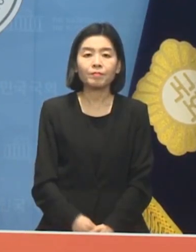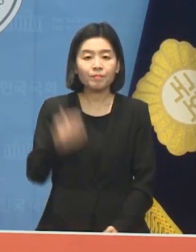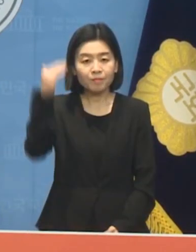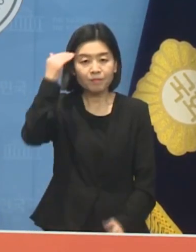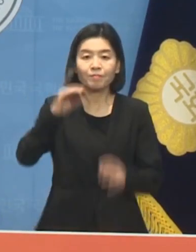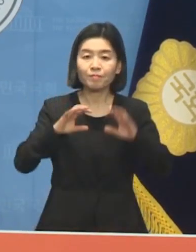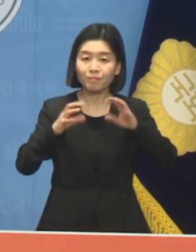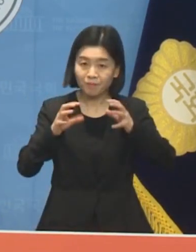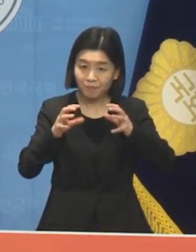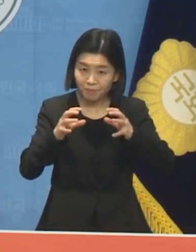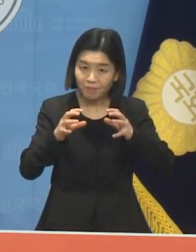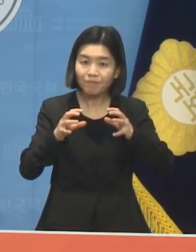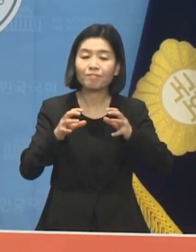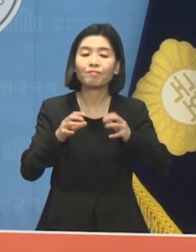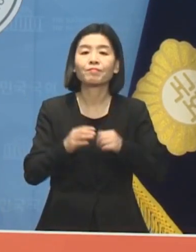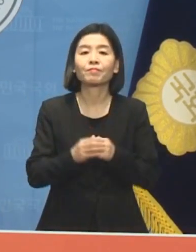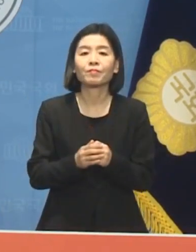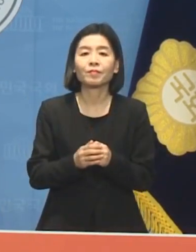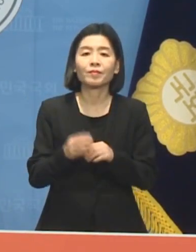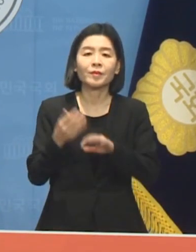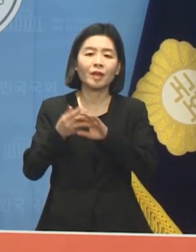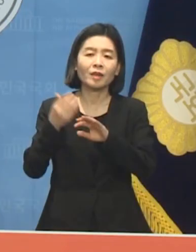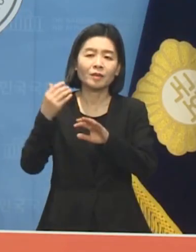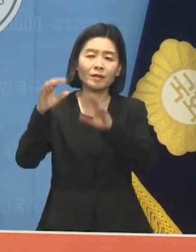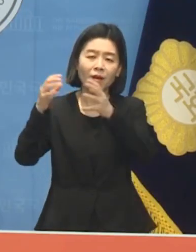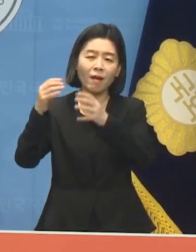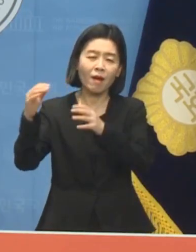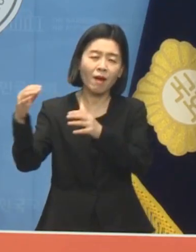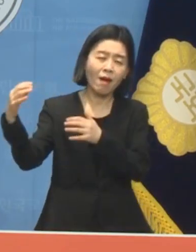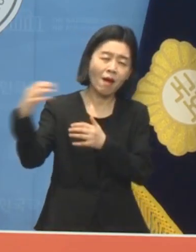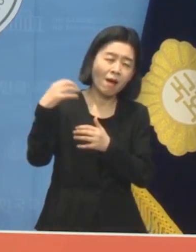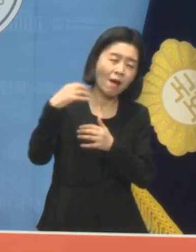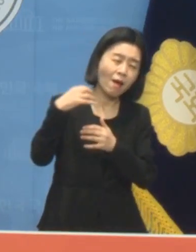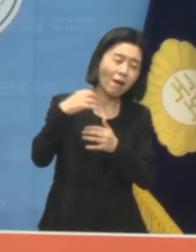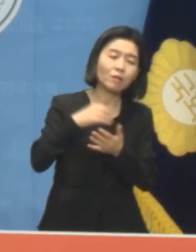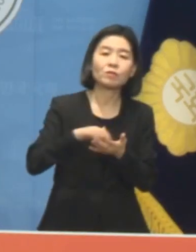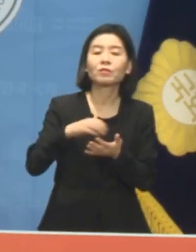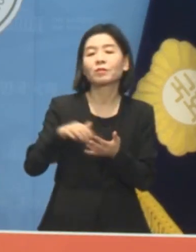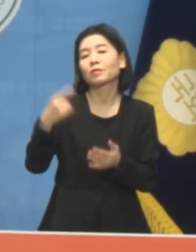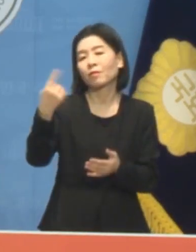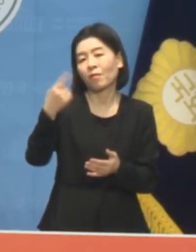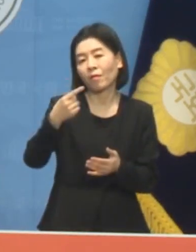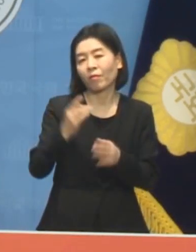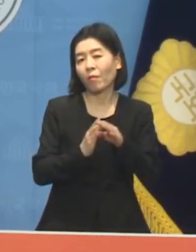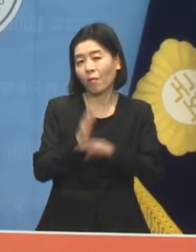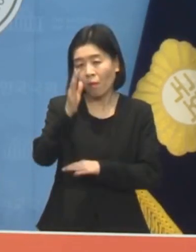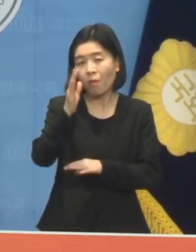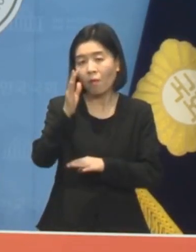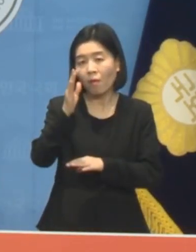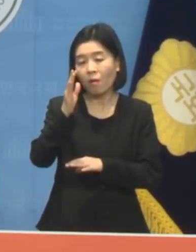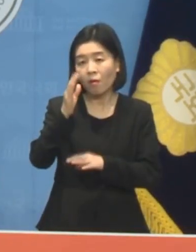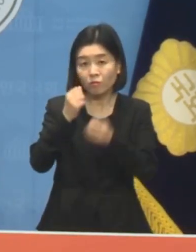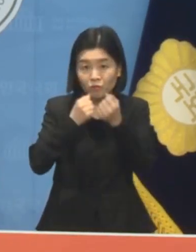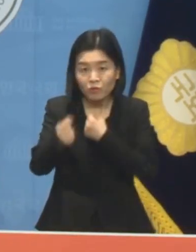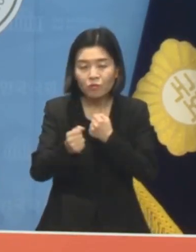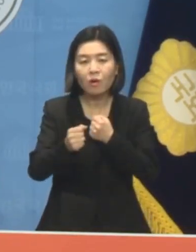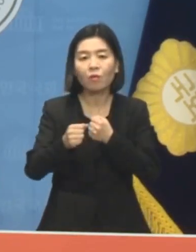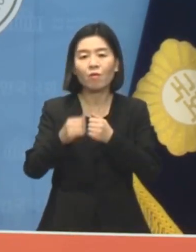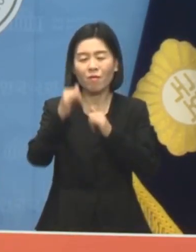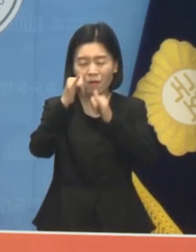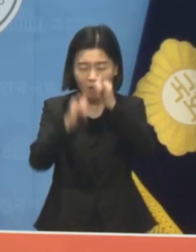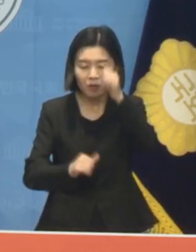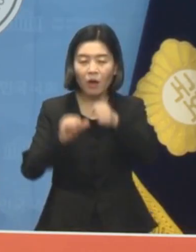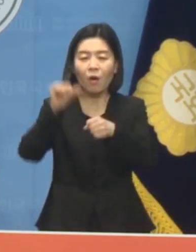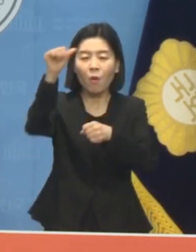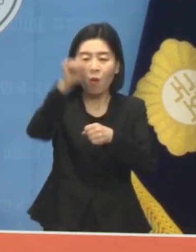우리나라는 1000번이 넘는 외세의 침략을 받으면서도 5000년의 역사를 이어온 자랑스러운